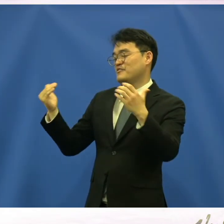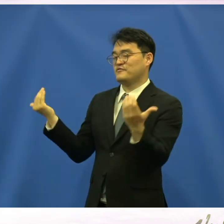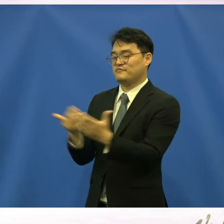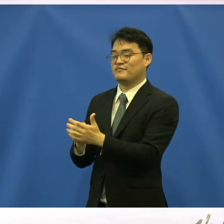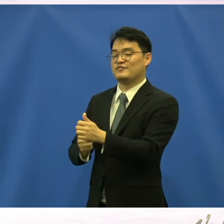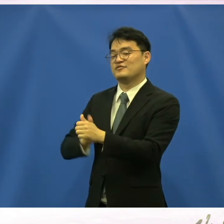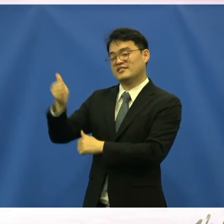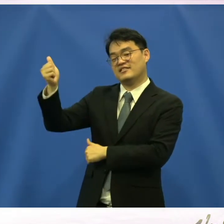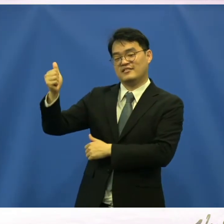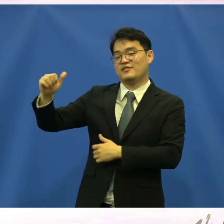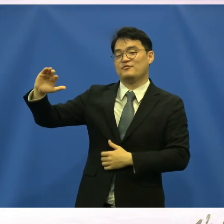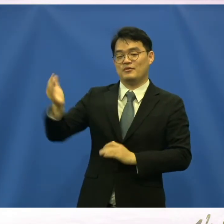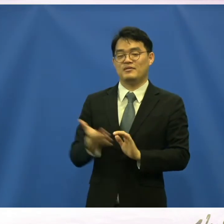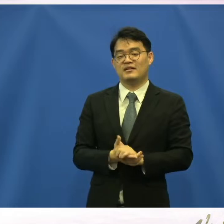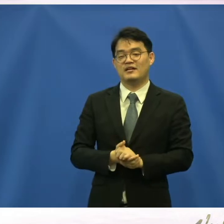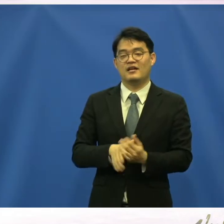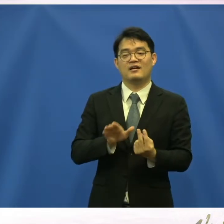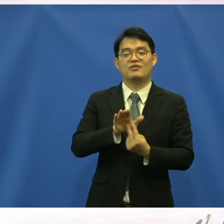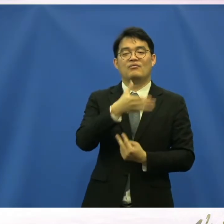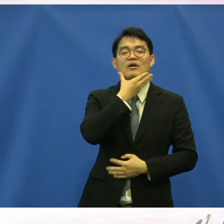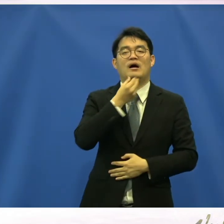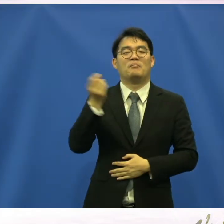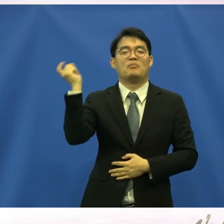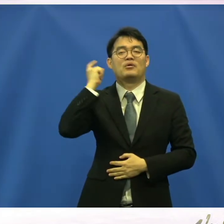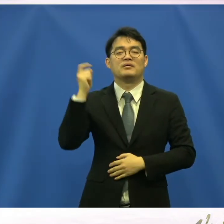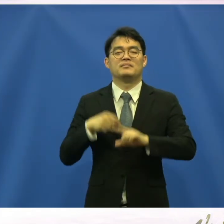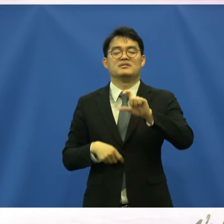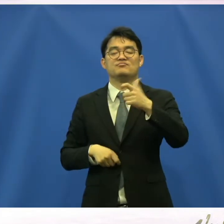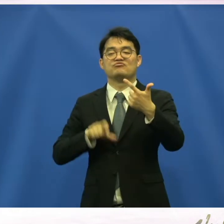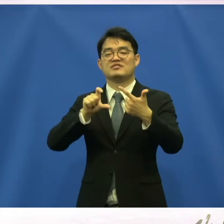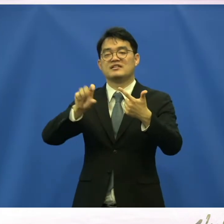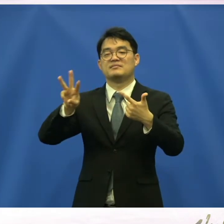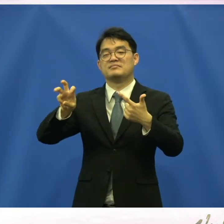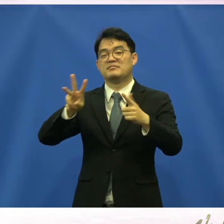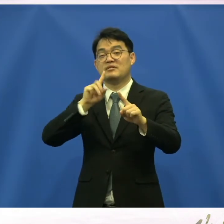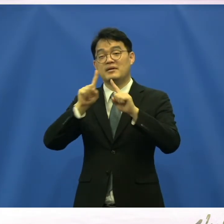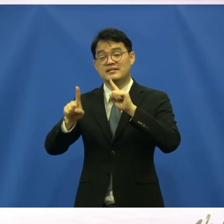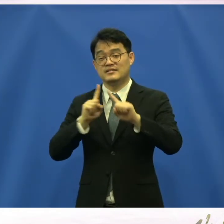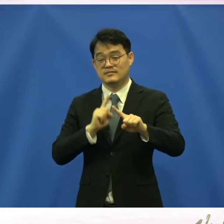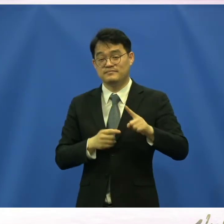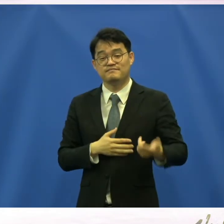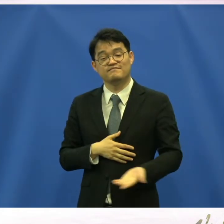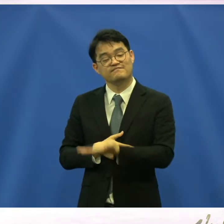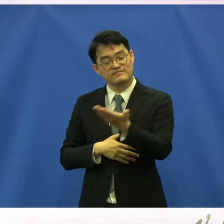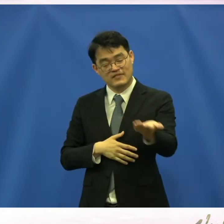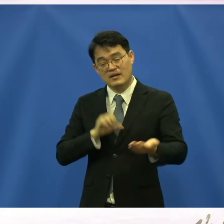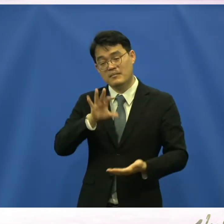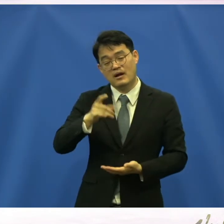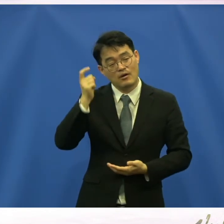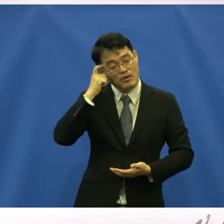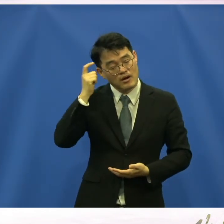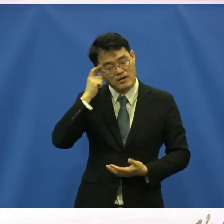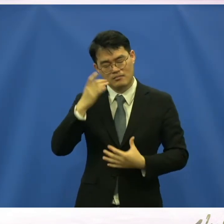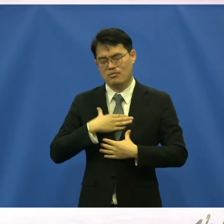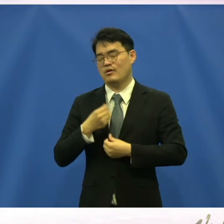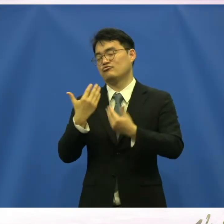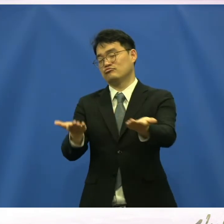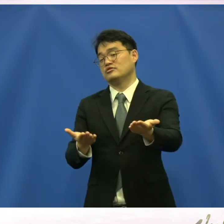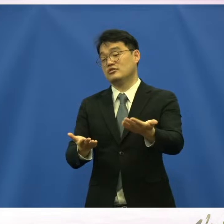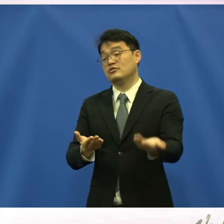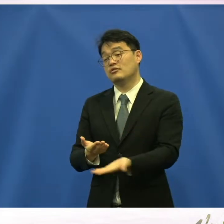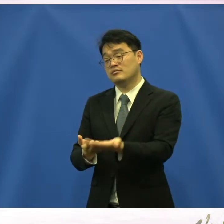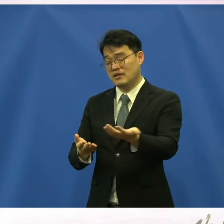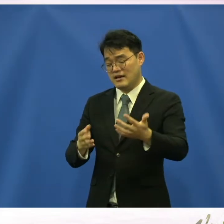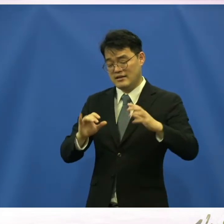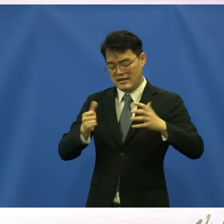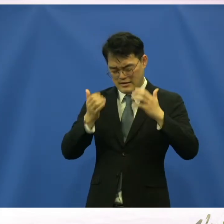요한복음 16장 33절 이것을 너희에게 이루는 것은 너희로 내 안에서 평안을 누리게 하려 함이라. 세상에서는 너희가 환난을 당하나